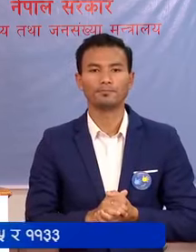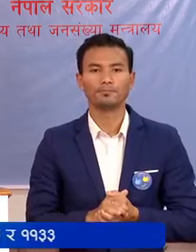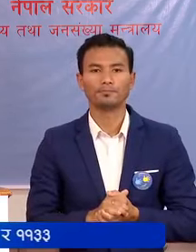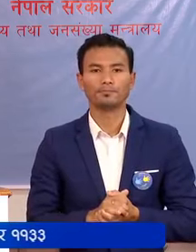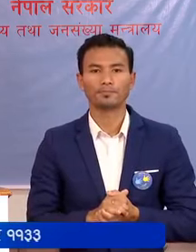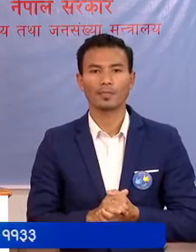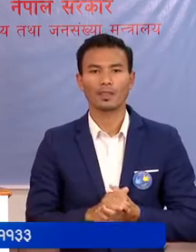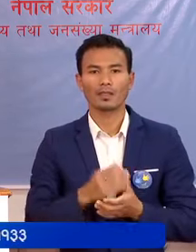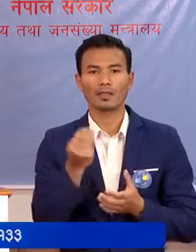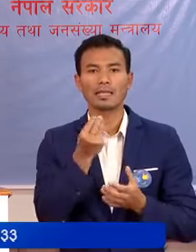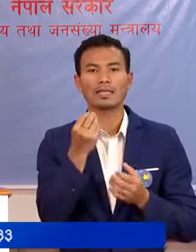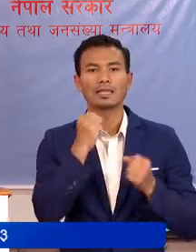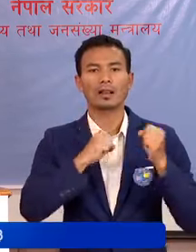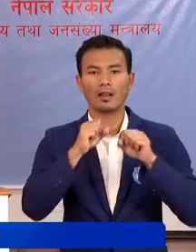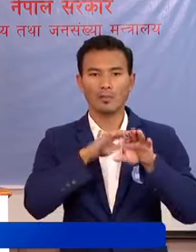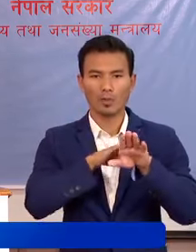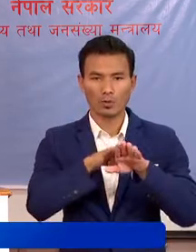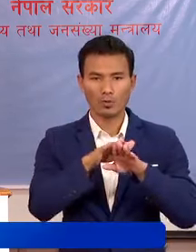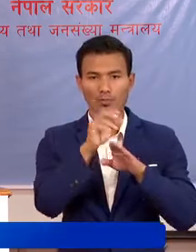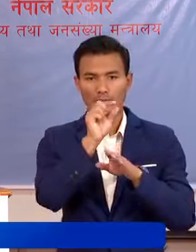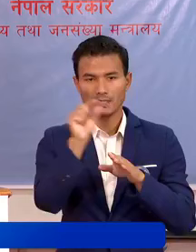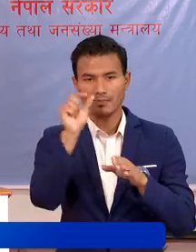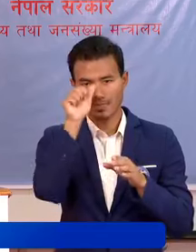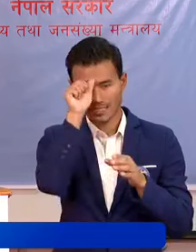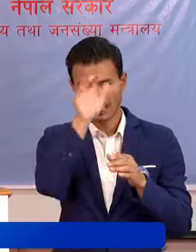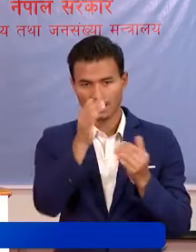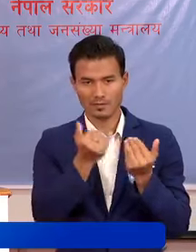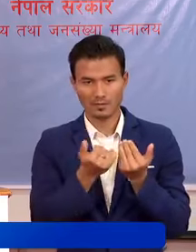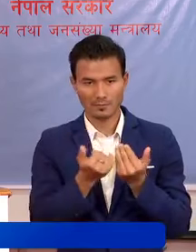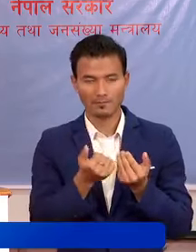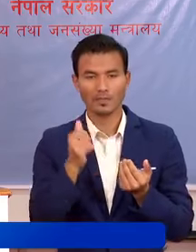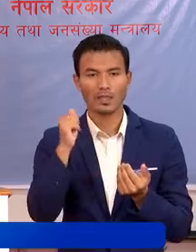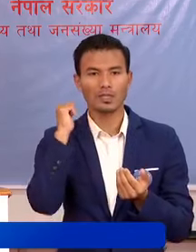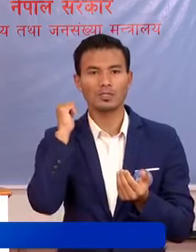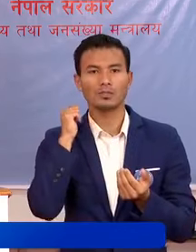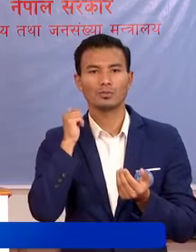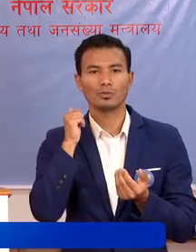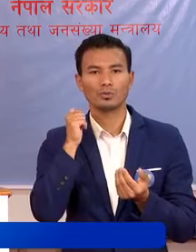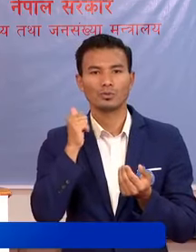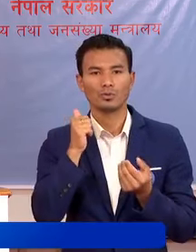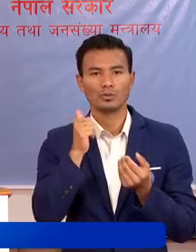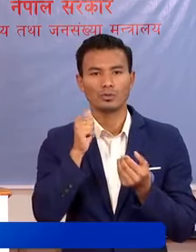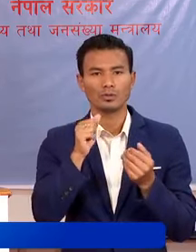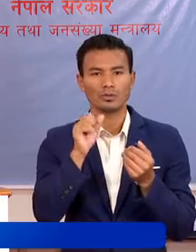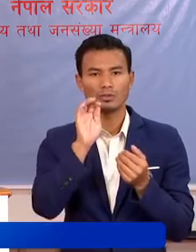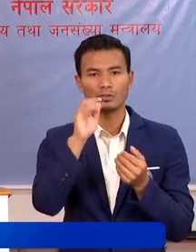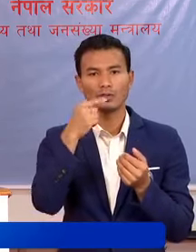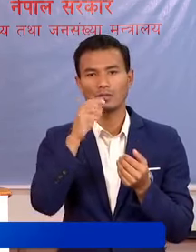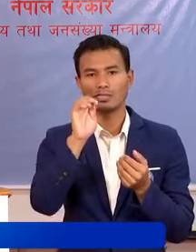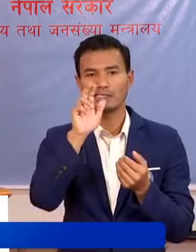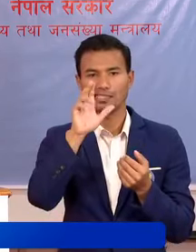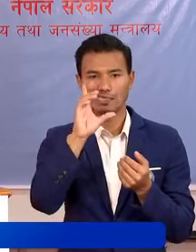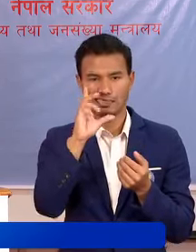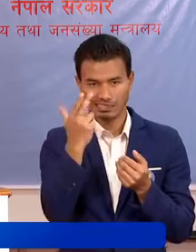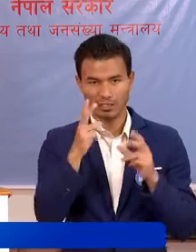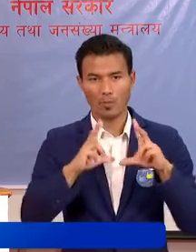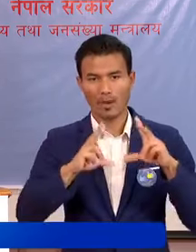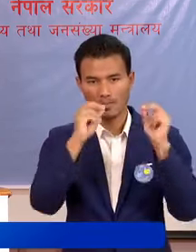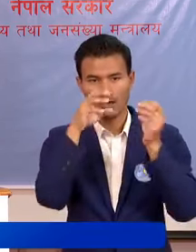केई क्रियाकलाप भरुको बारेम अपडेट करोने चाहांचो इजो संसिटी अपार्टमेंट महां रहेका